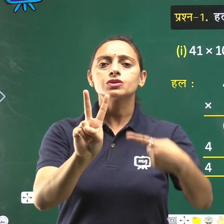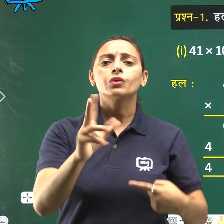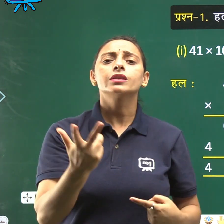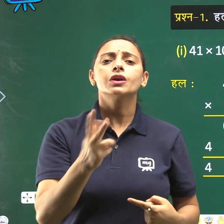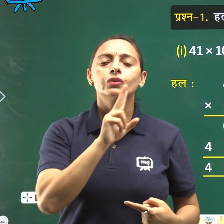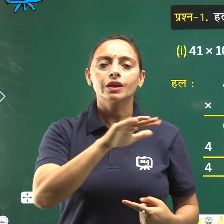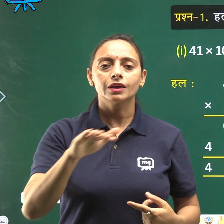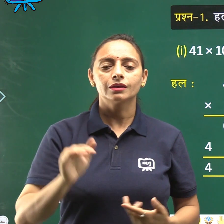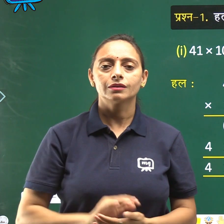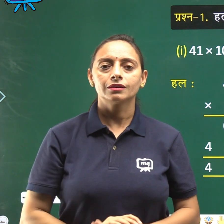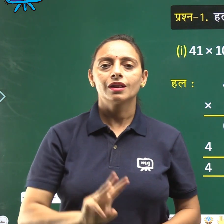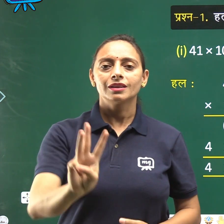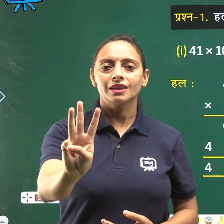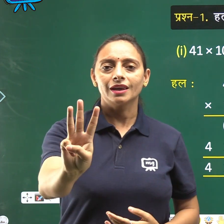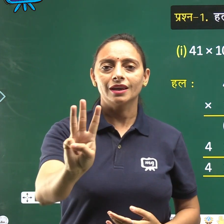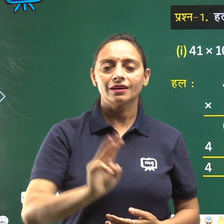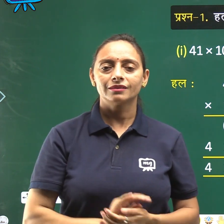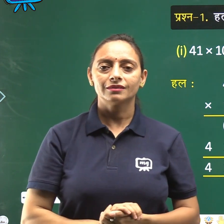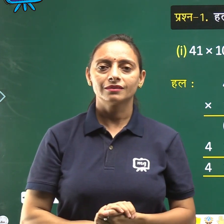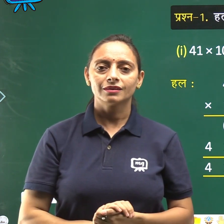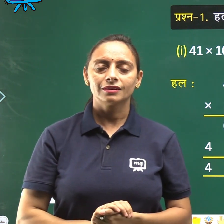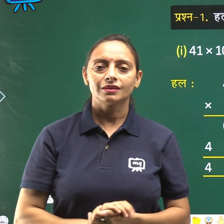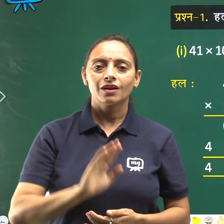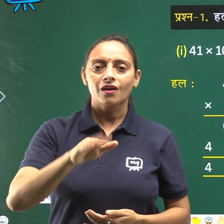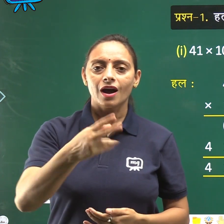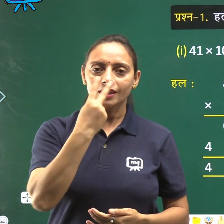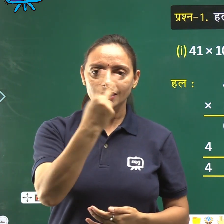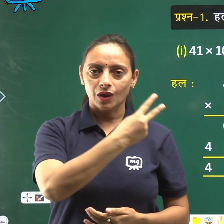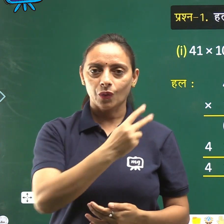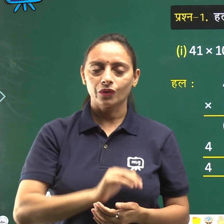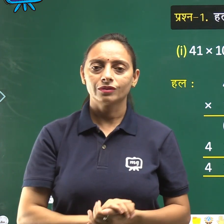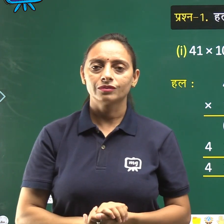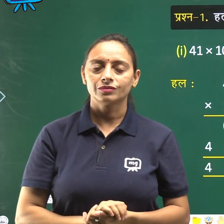हैं? 3। आगे देखो,